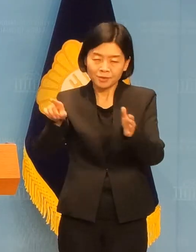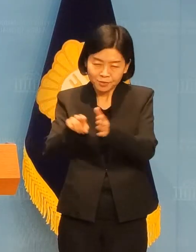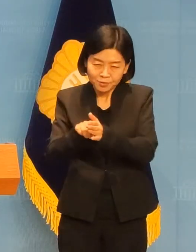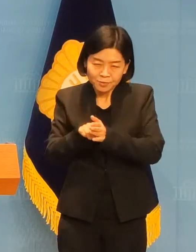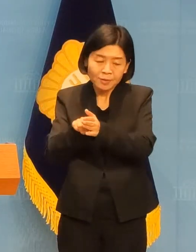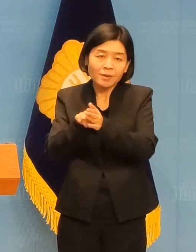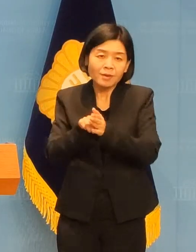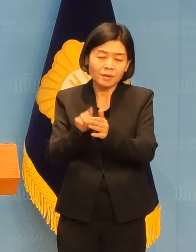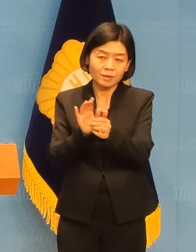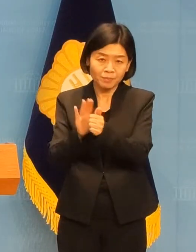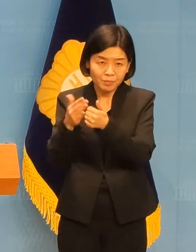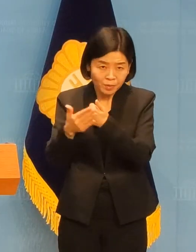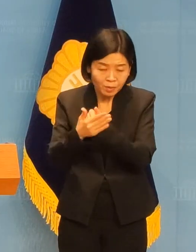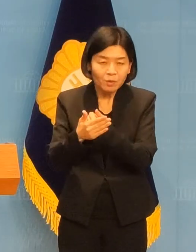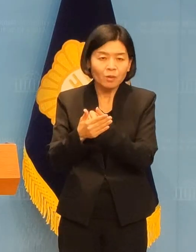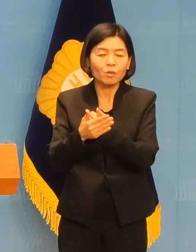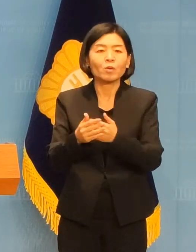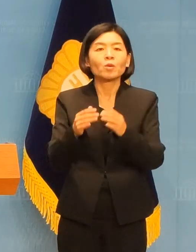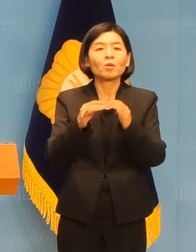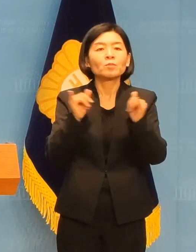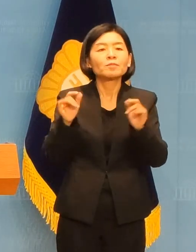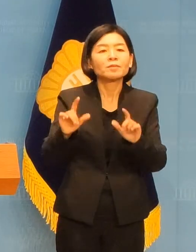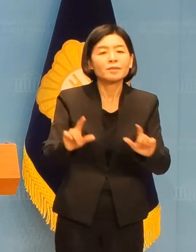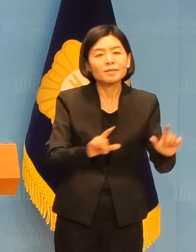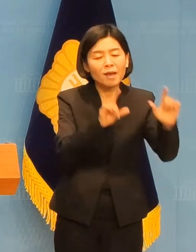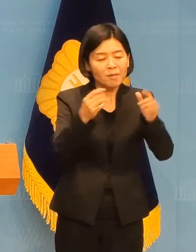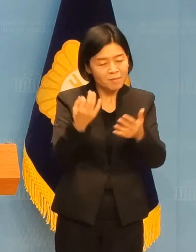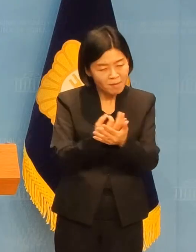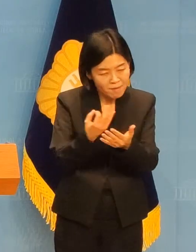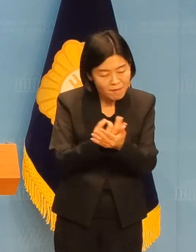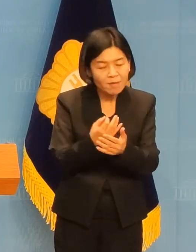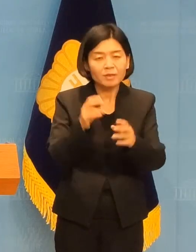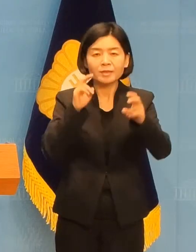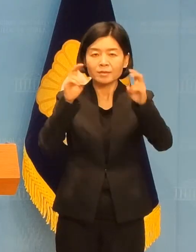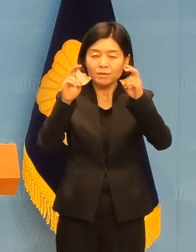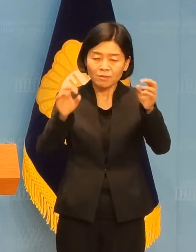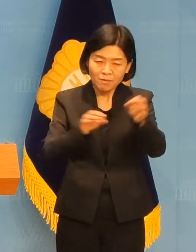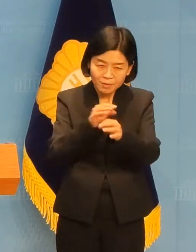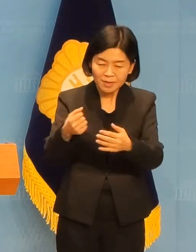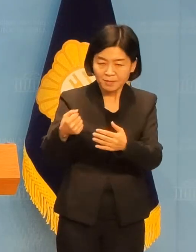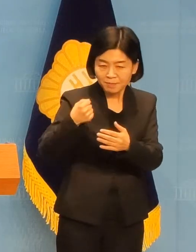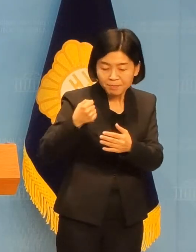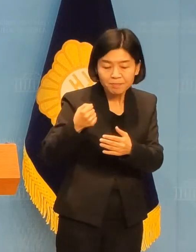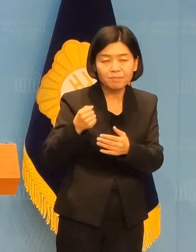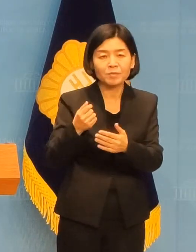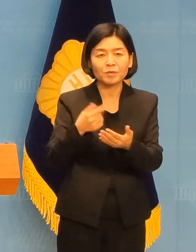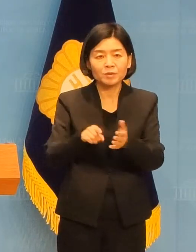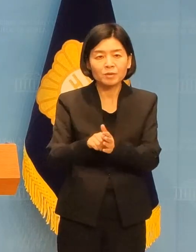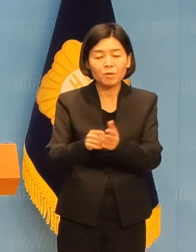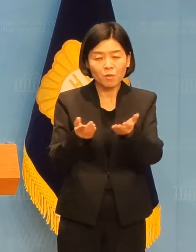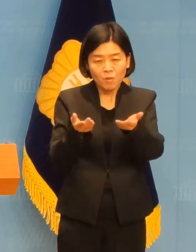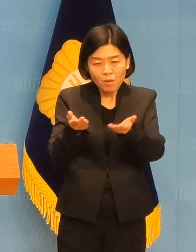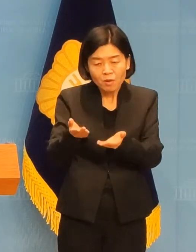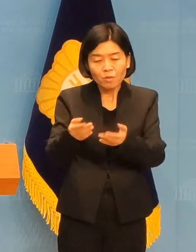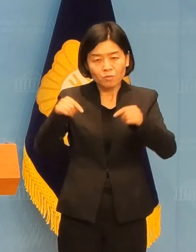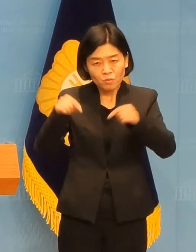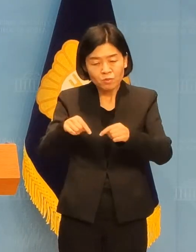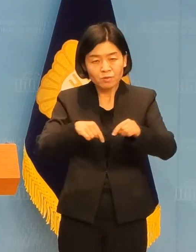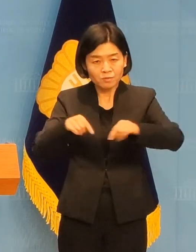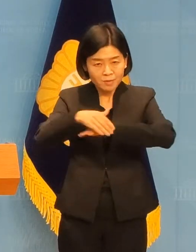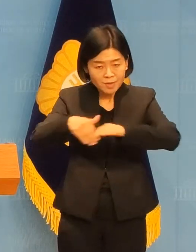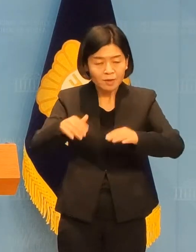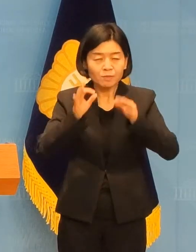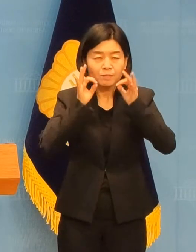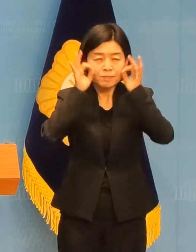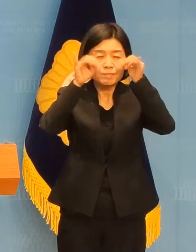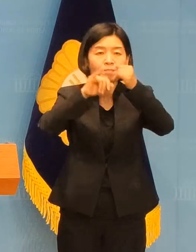협력 속에서 국민의 먹거리와 기업 경쟁력을 지키는 외교 통상 정책에 최선을